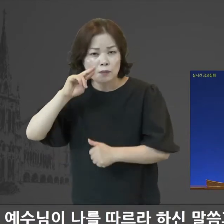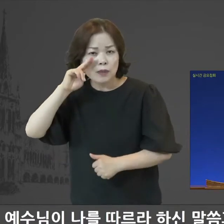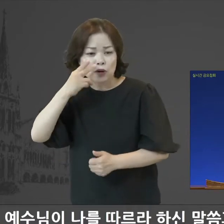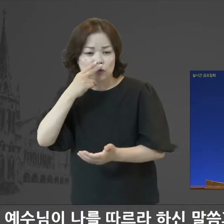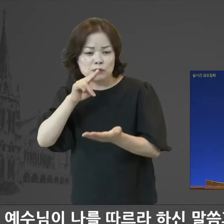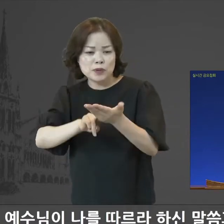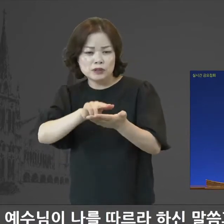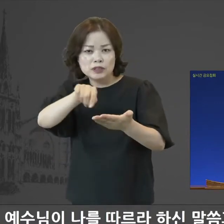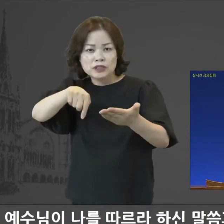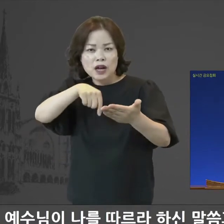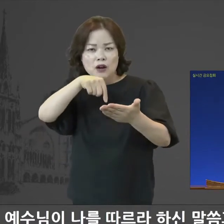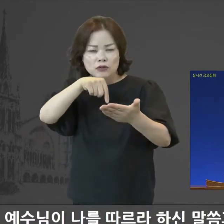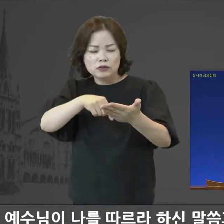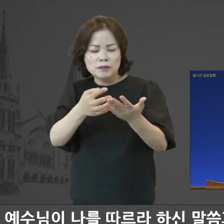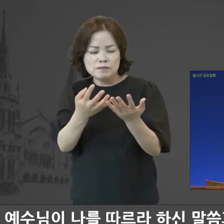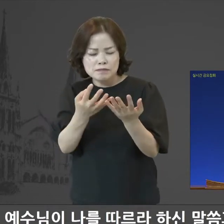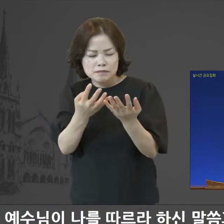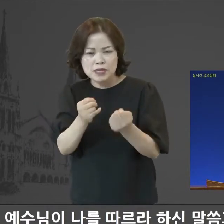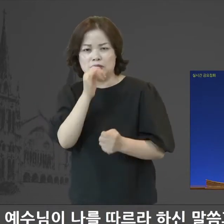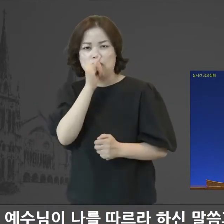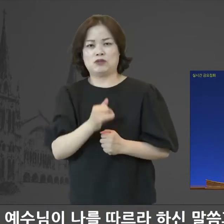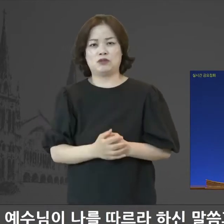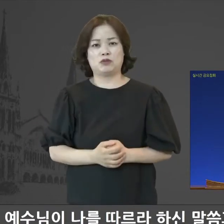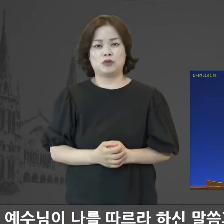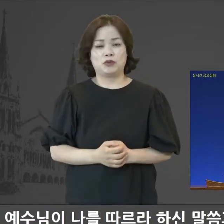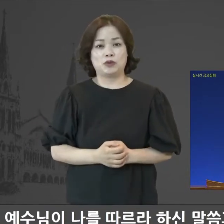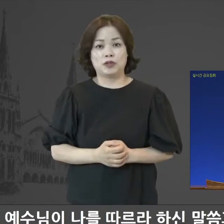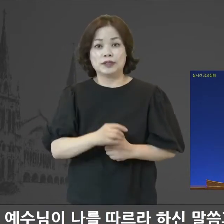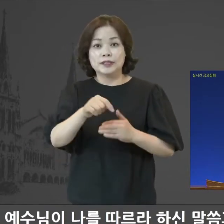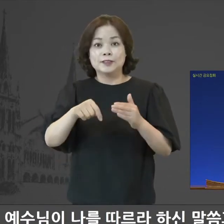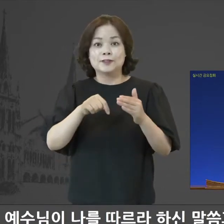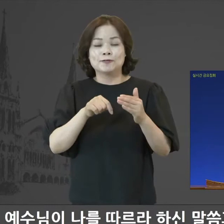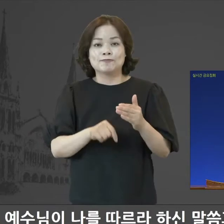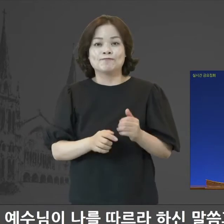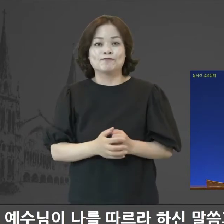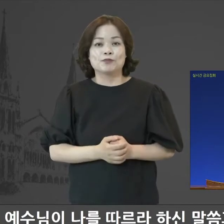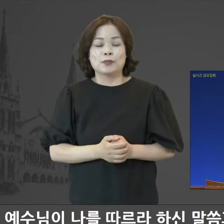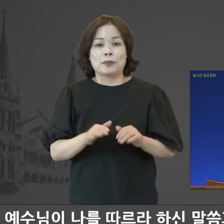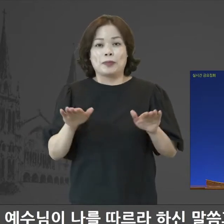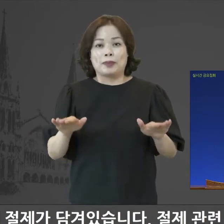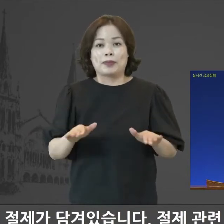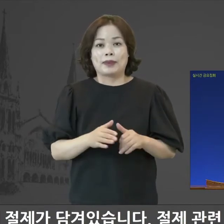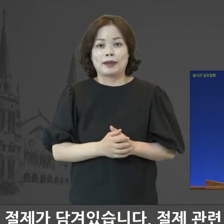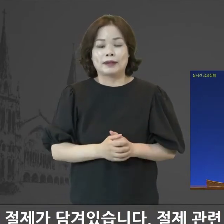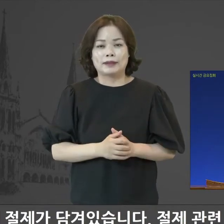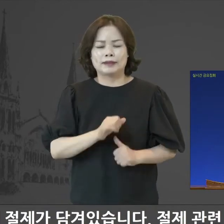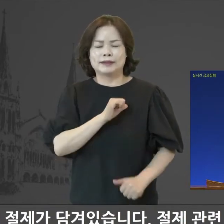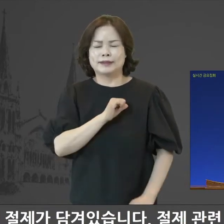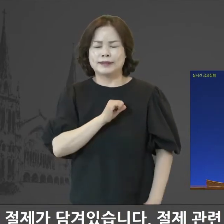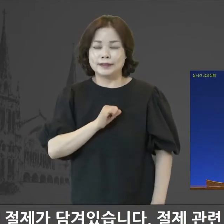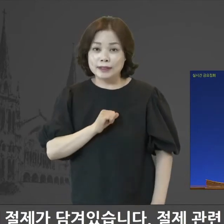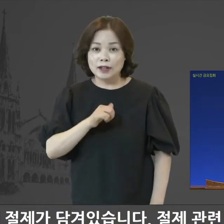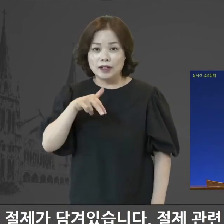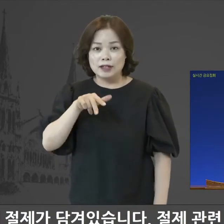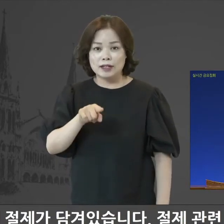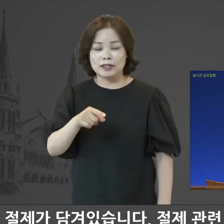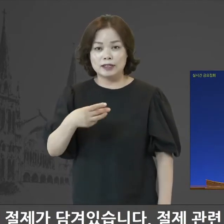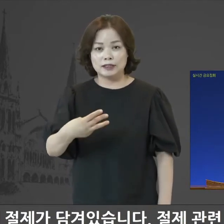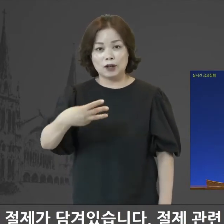편지 가운데는 적지 않이 많이 있죠. 자, 그 중에 오늘 이 절제,